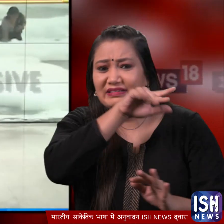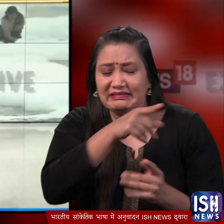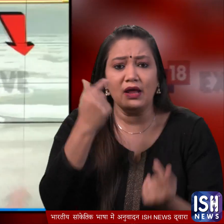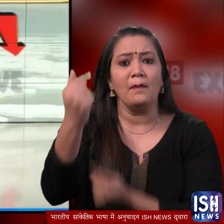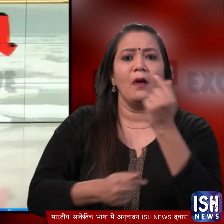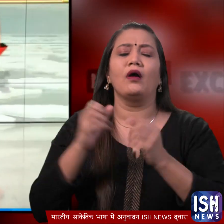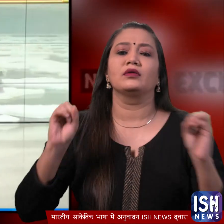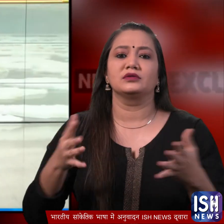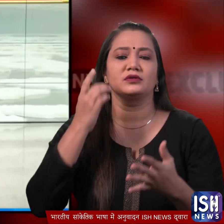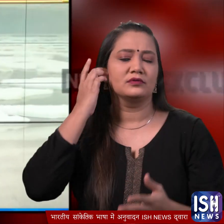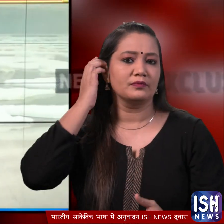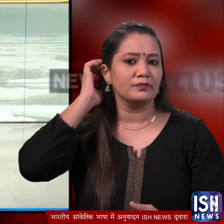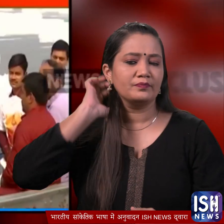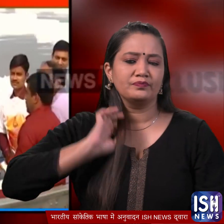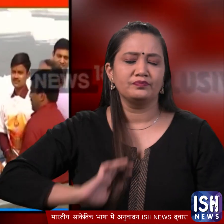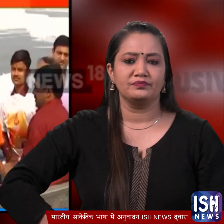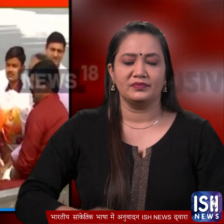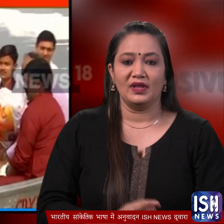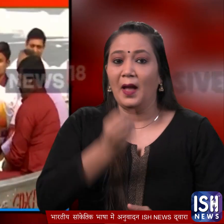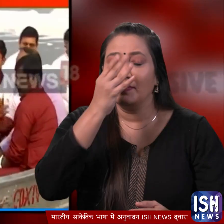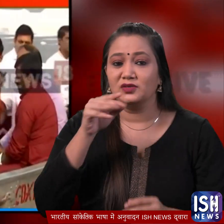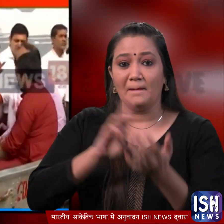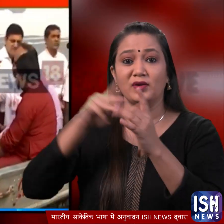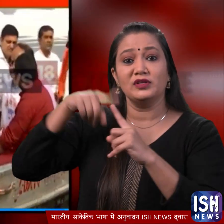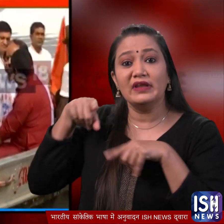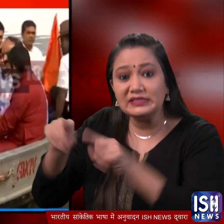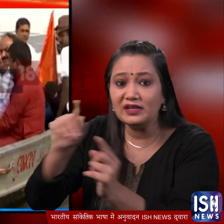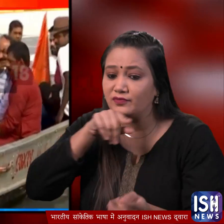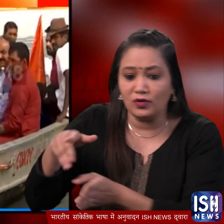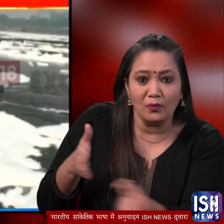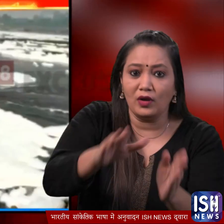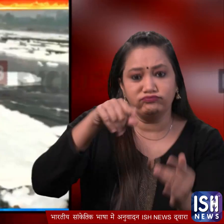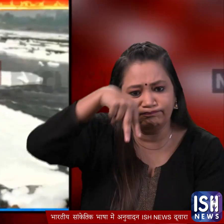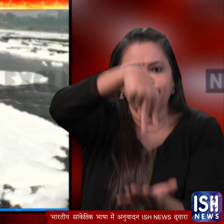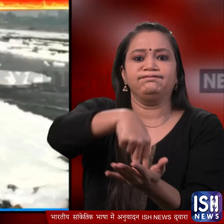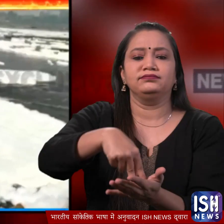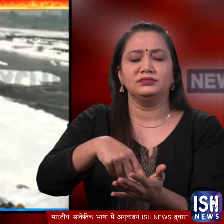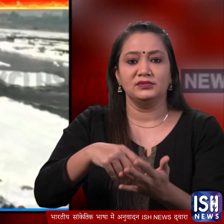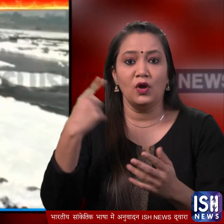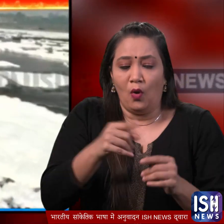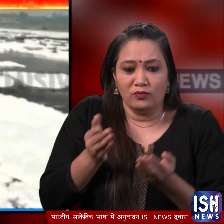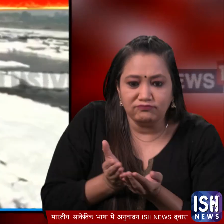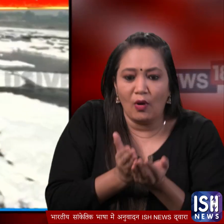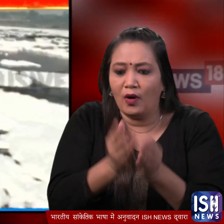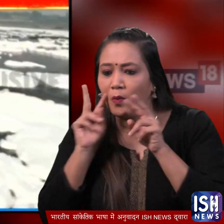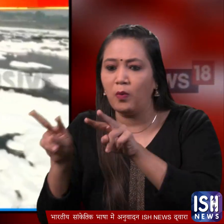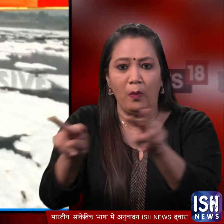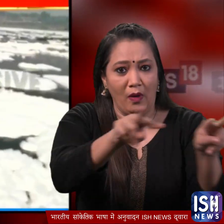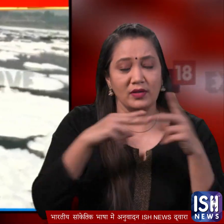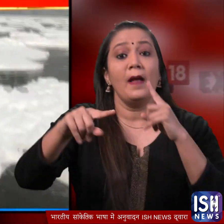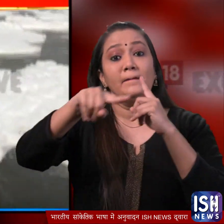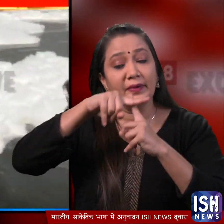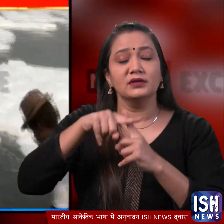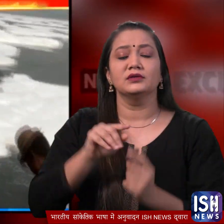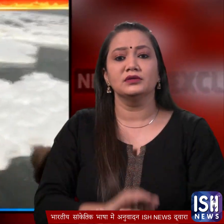भी शुरू हो गई और बीजेपी नेता मनोज तिवारी खुद यमुना किनारे पहुंच गए। उन्होंने न सिर्फ नाव पर बैठकर नदी की हालत